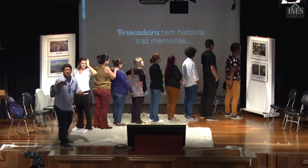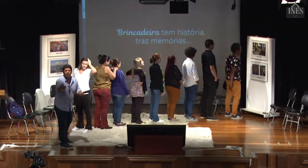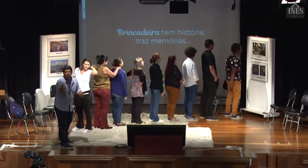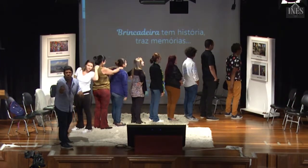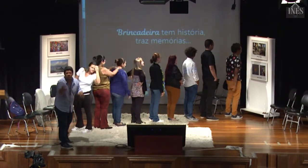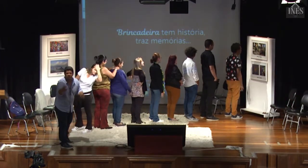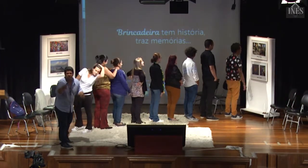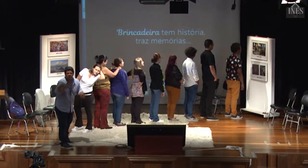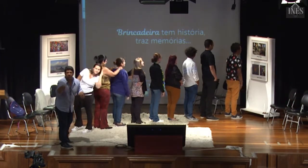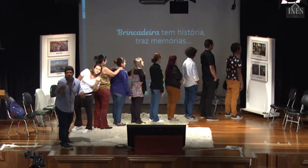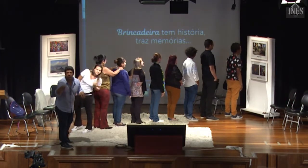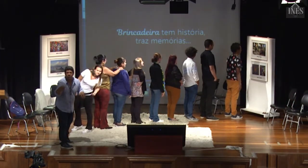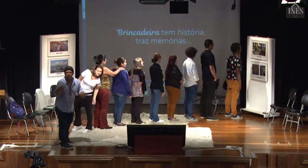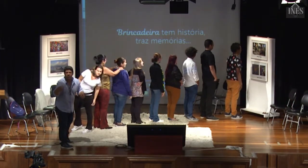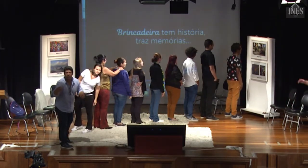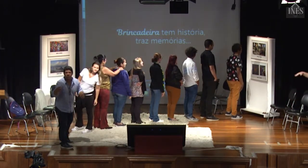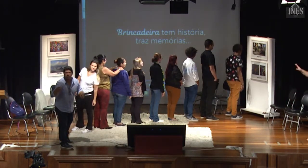Faz um sinal aí, gente, rapidinho.